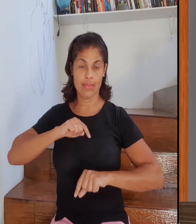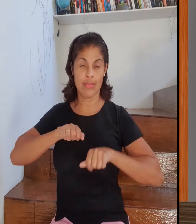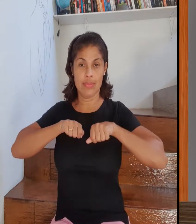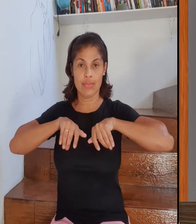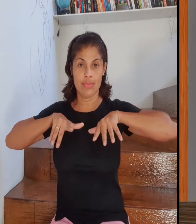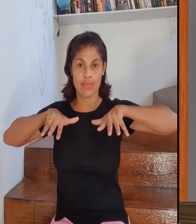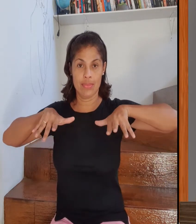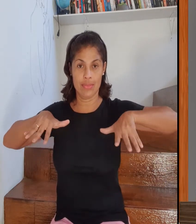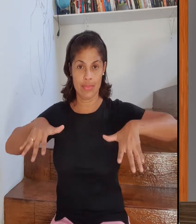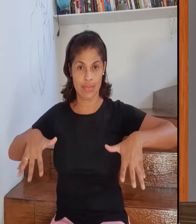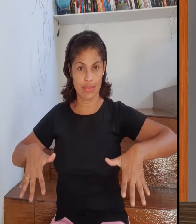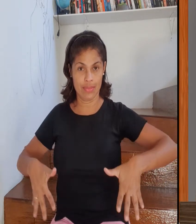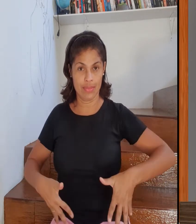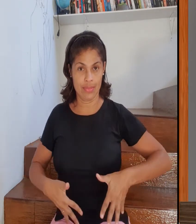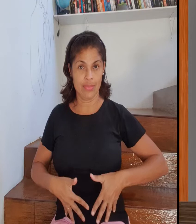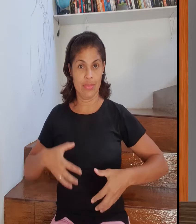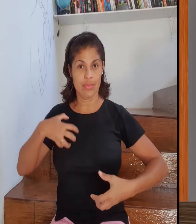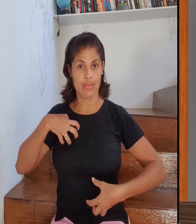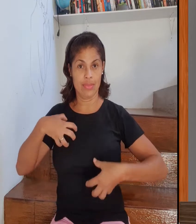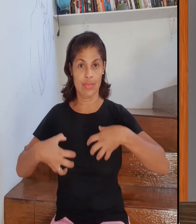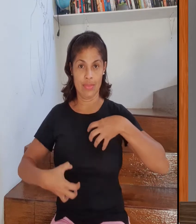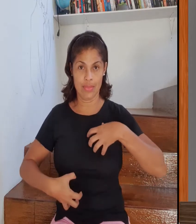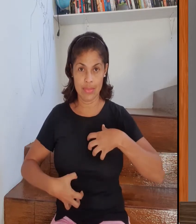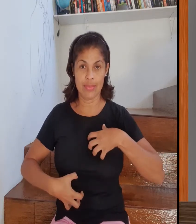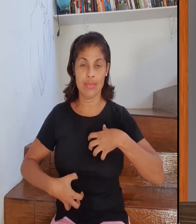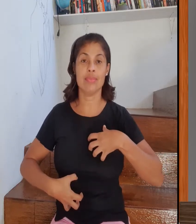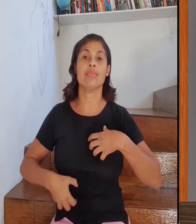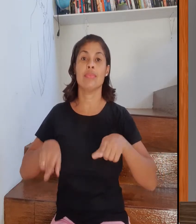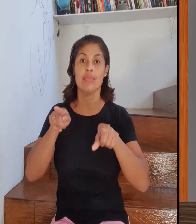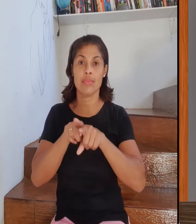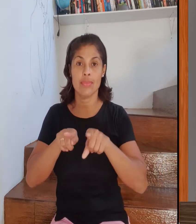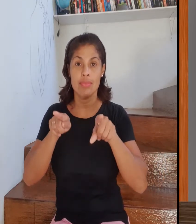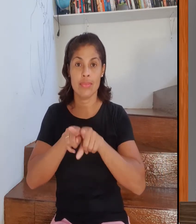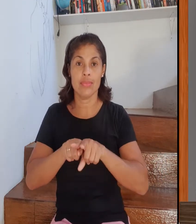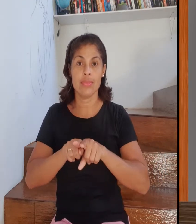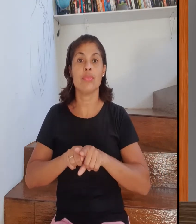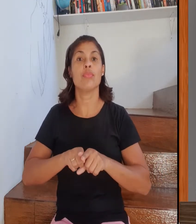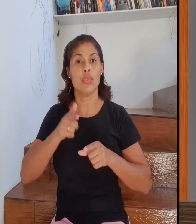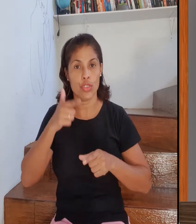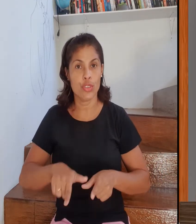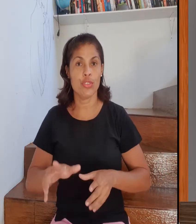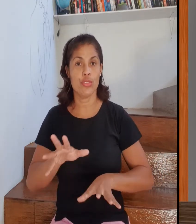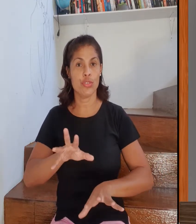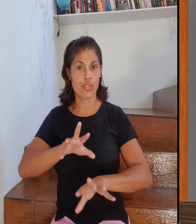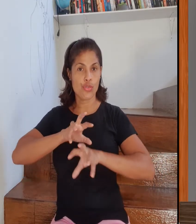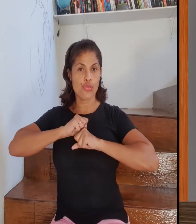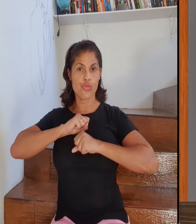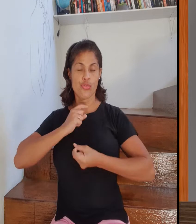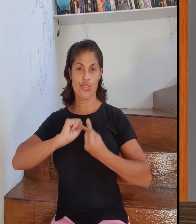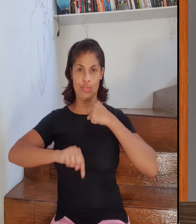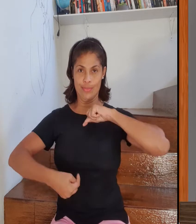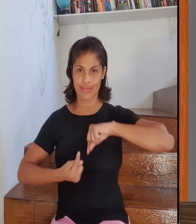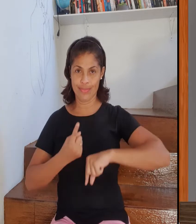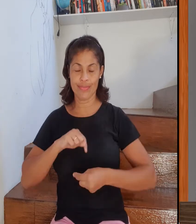são distribuídos para os vários órgãos e tecidos, são também reabsorvidos pela circulação